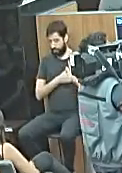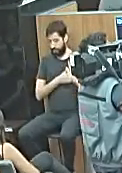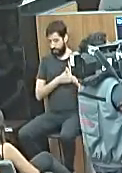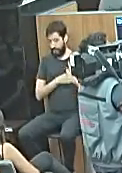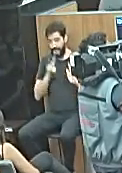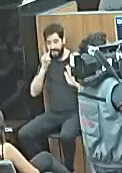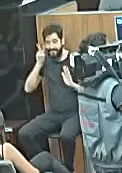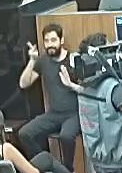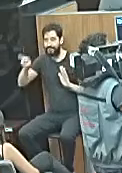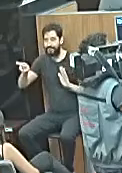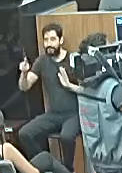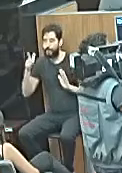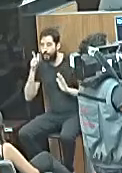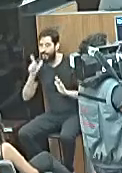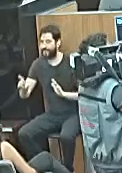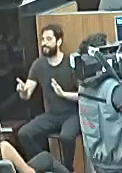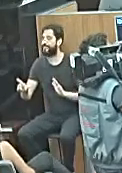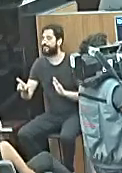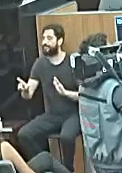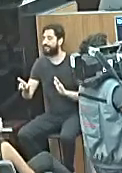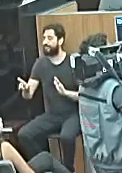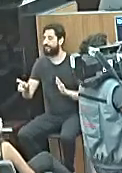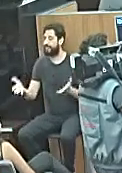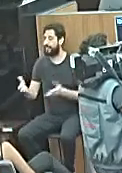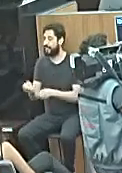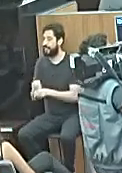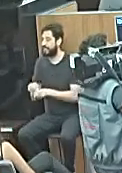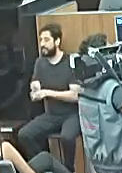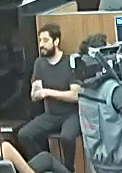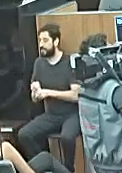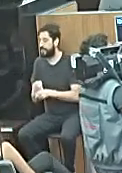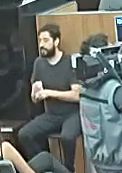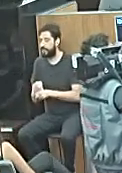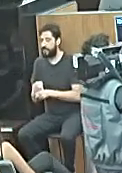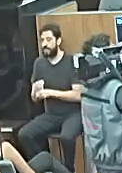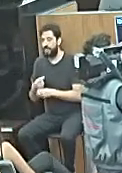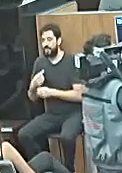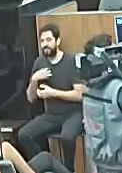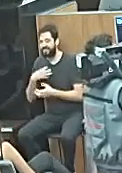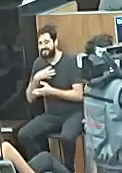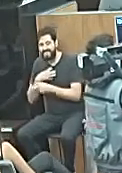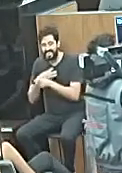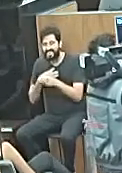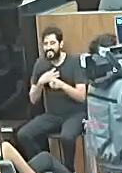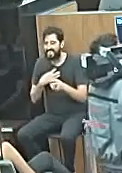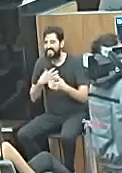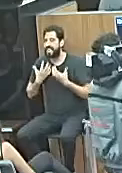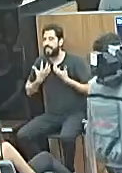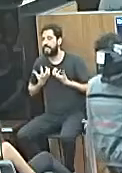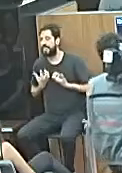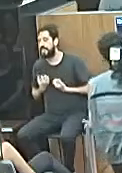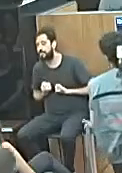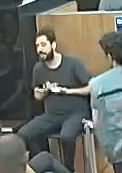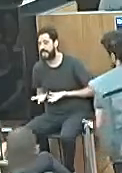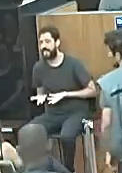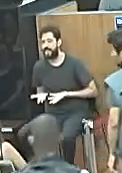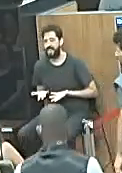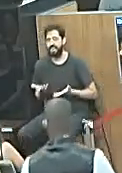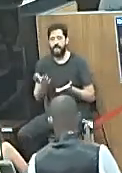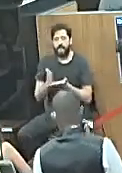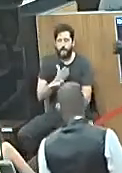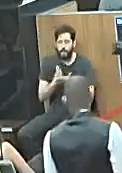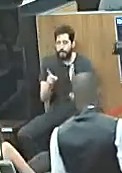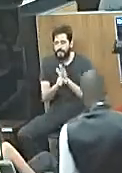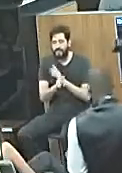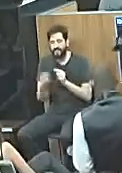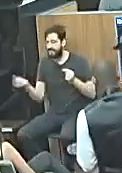nossa efetuou este ano nós sentimos as pessoas um pouco desanimados alguns perguntavam mas se estão vindo